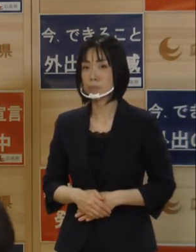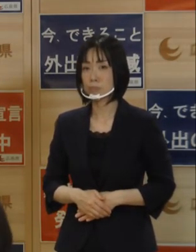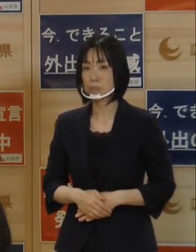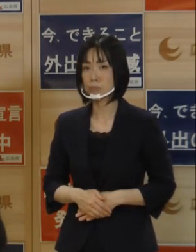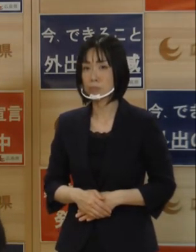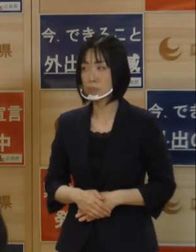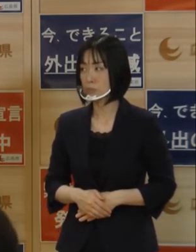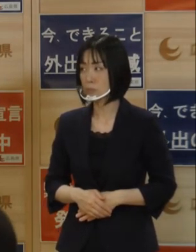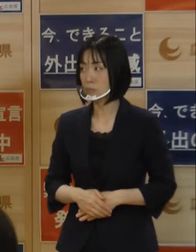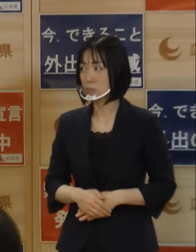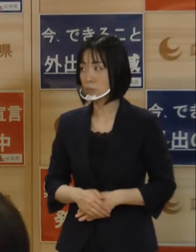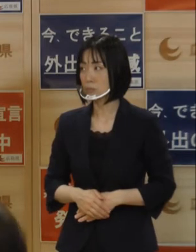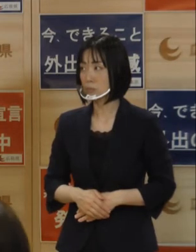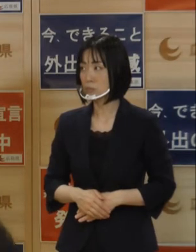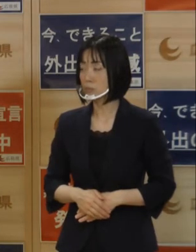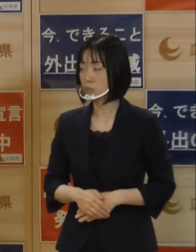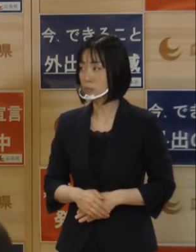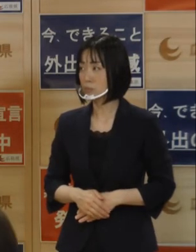それでは、